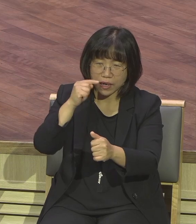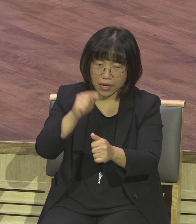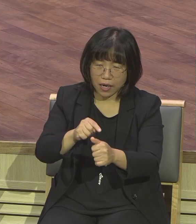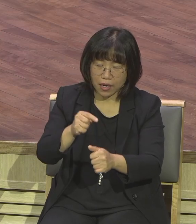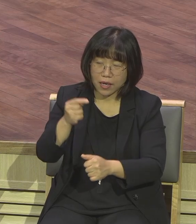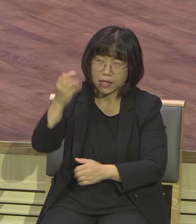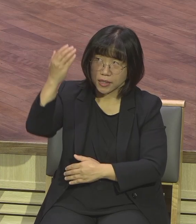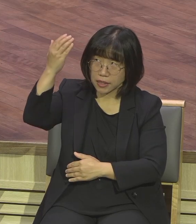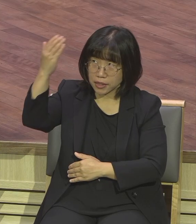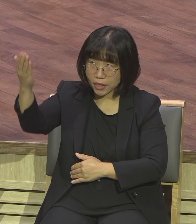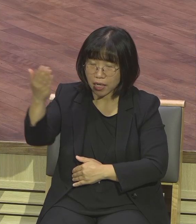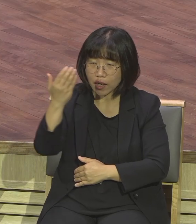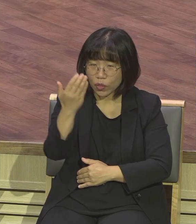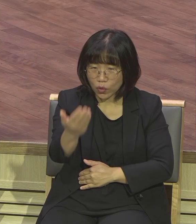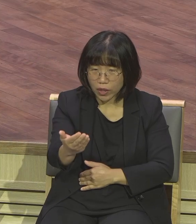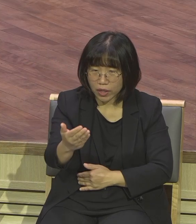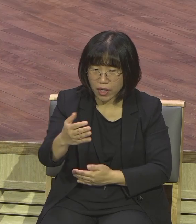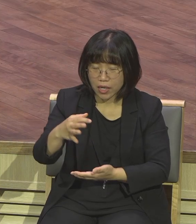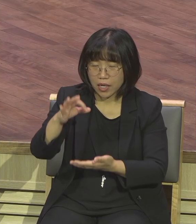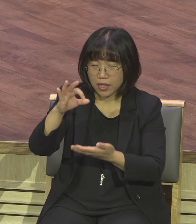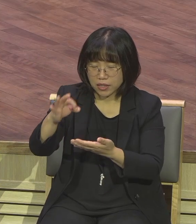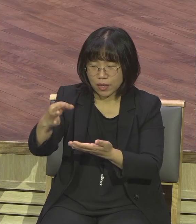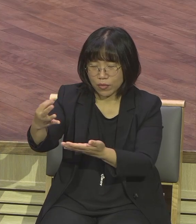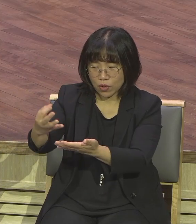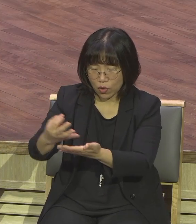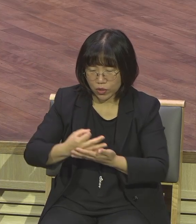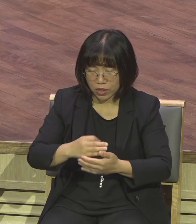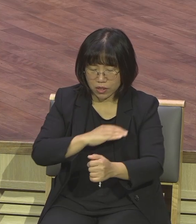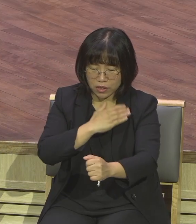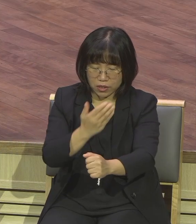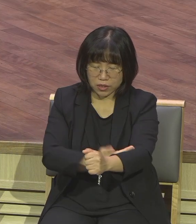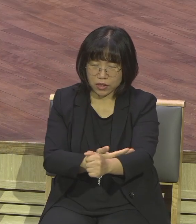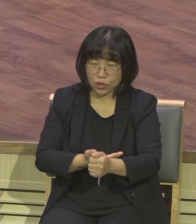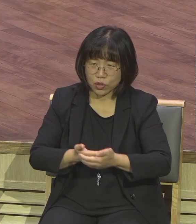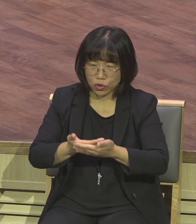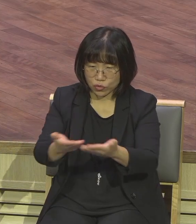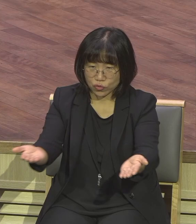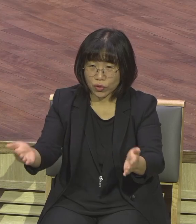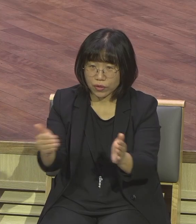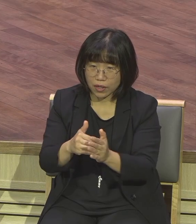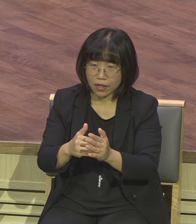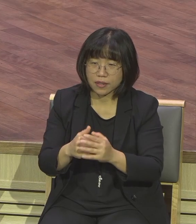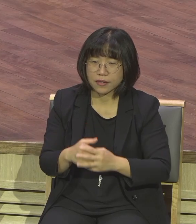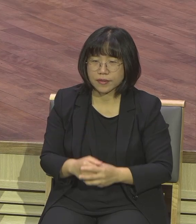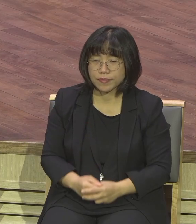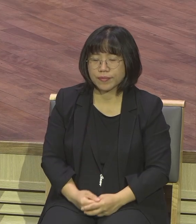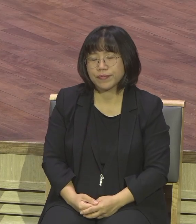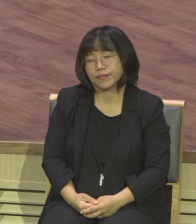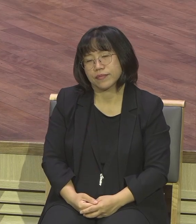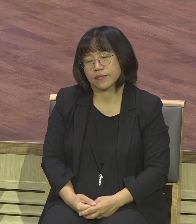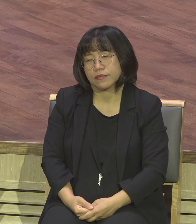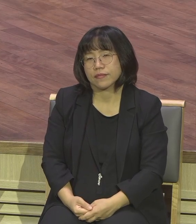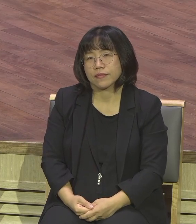재물 얻을 능력을 주셨습니다. 줄 것이다 아니요. 이미 다 주었어요.